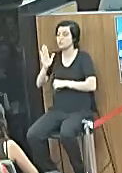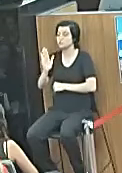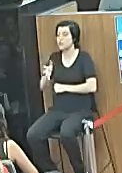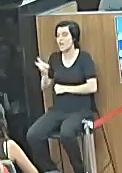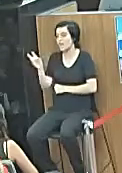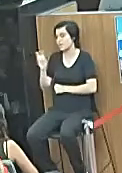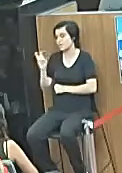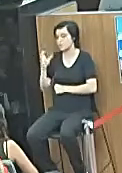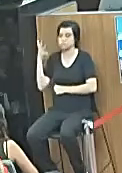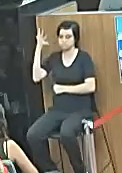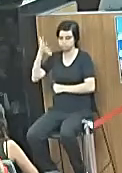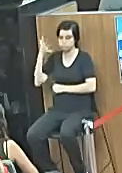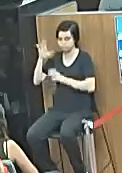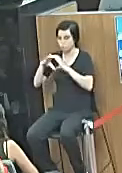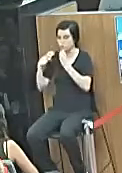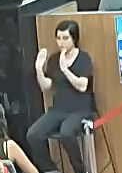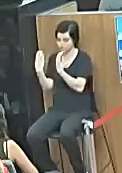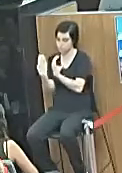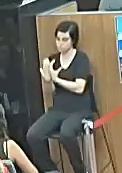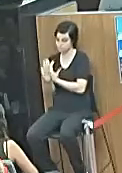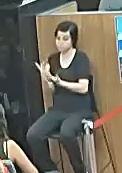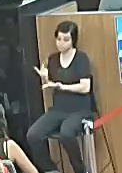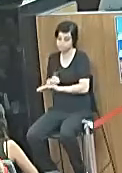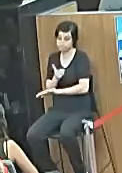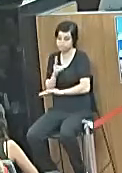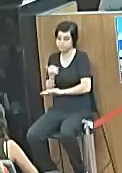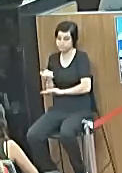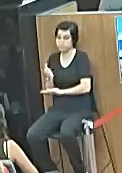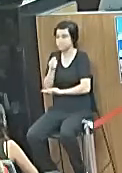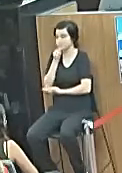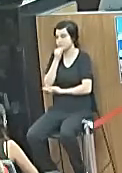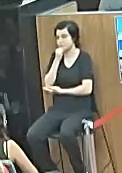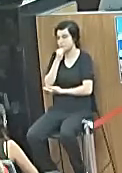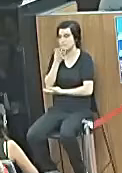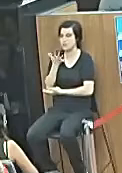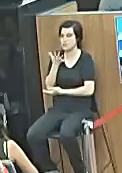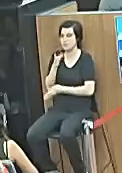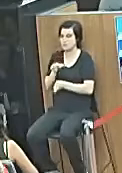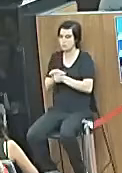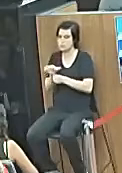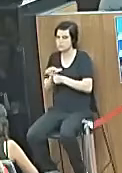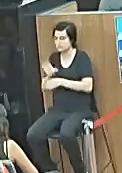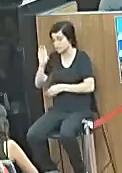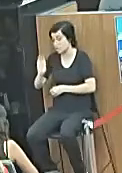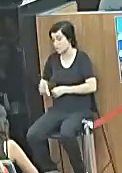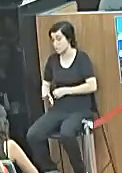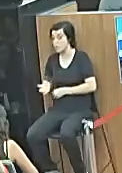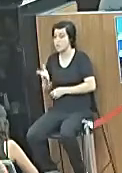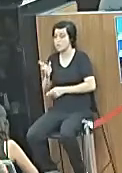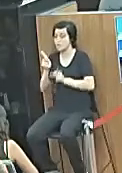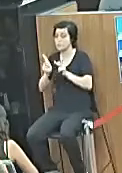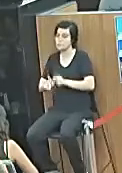para muitas pessoas que acham que o conad conselho nacional de defesa dos direitos da pessoa com deficiência foi